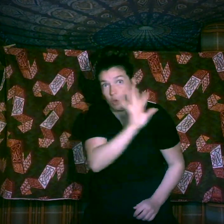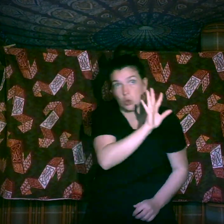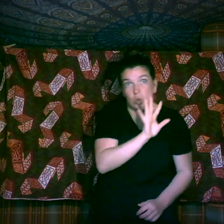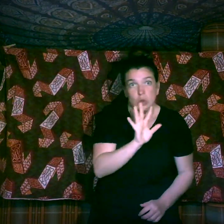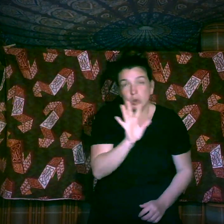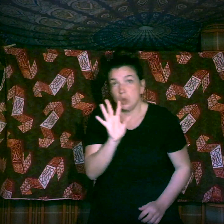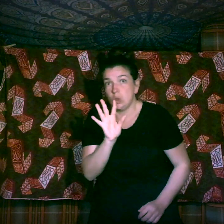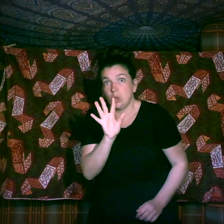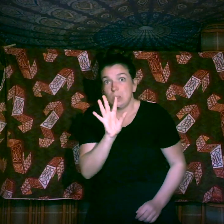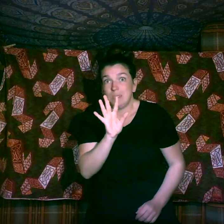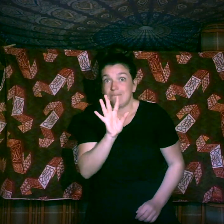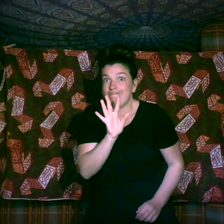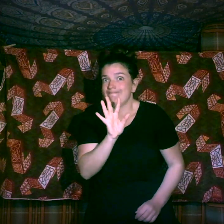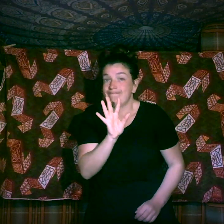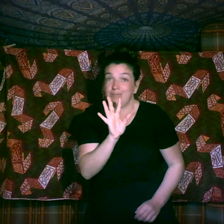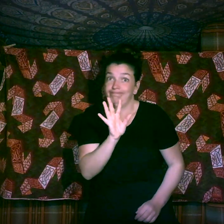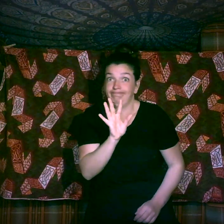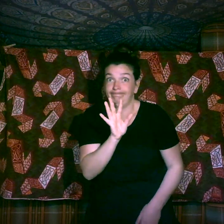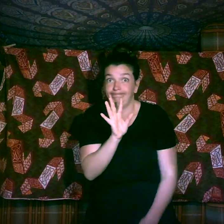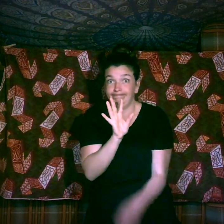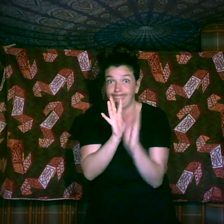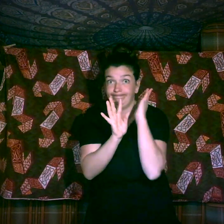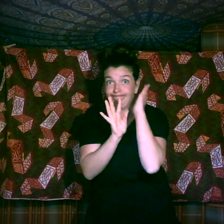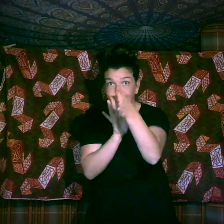On ne peut pas passer dessous.